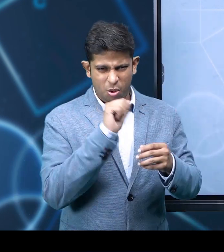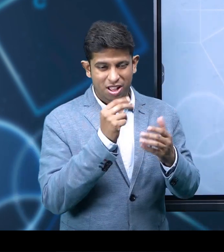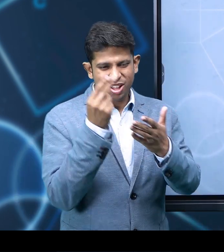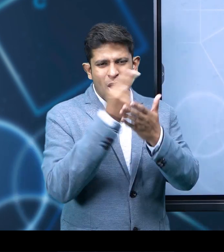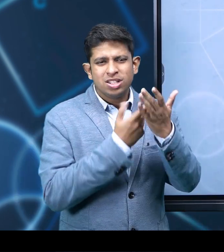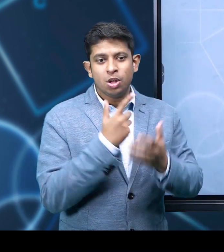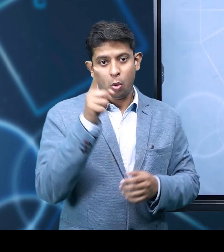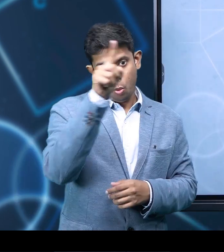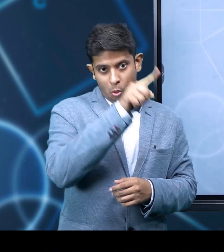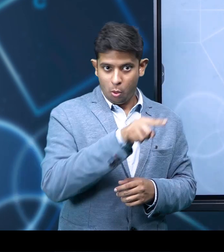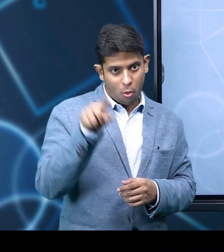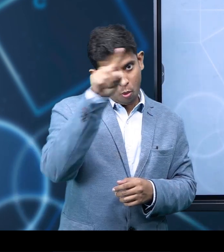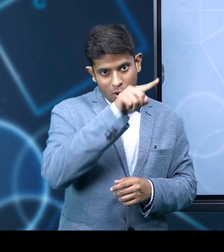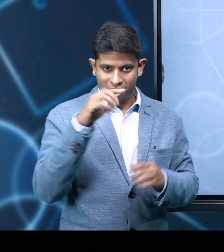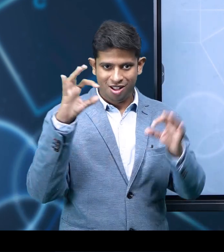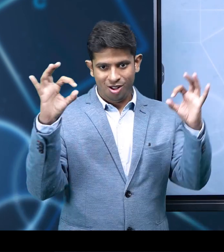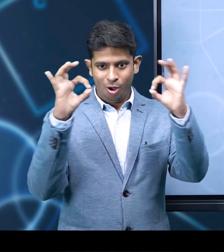व्हेन आकृती पद्धत.